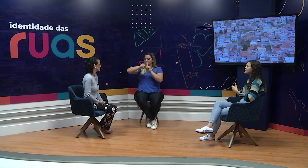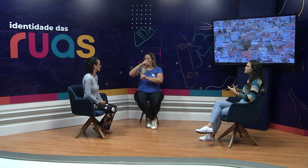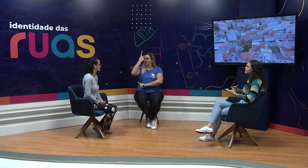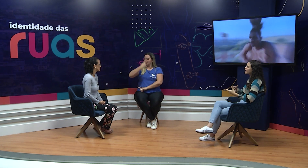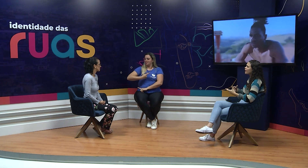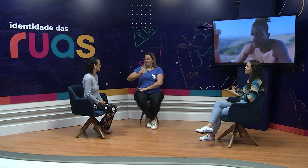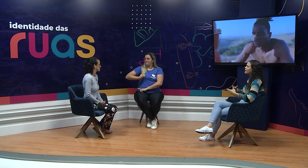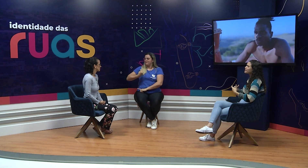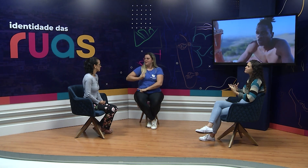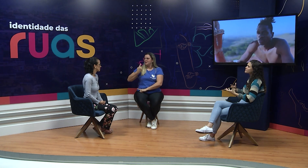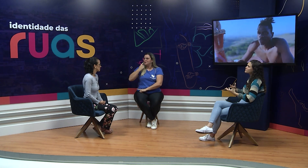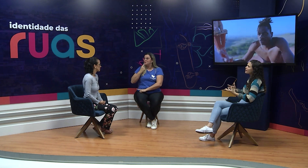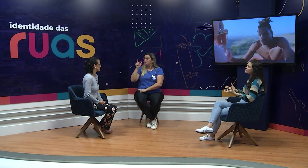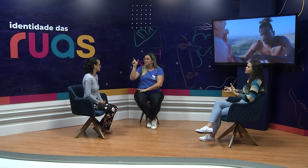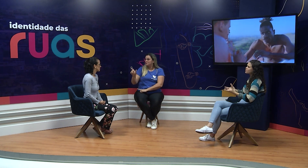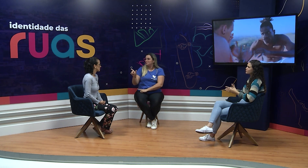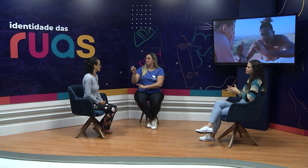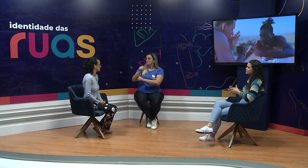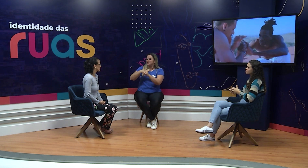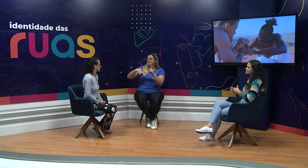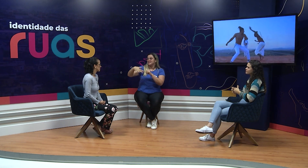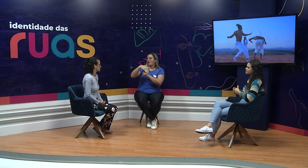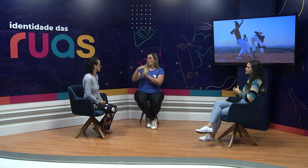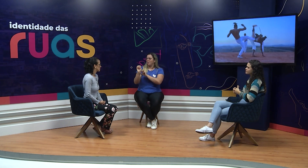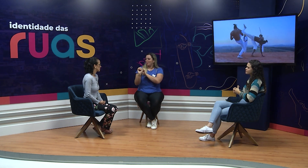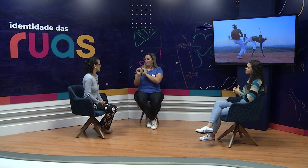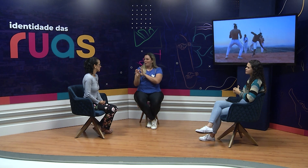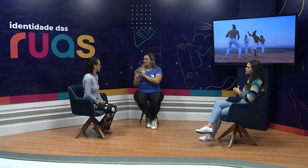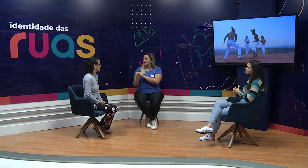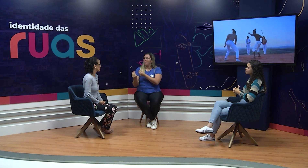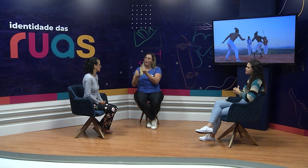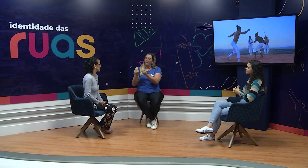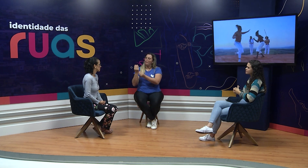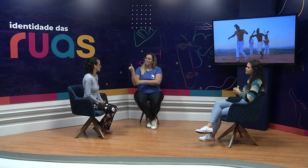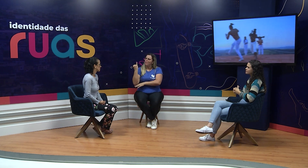social, educacional e pessoal dos surdos?